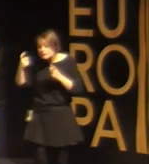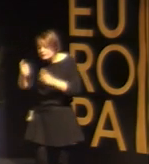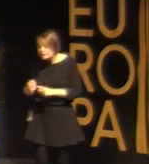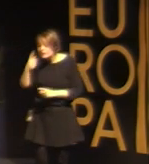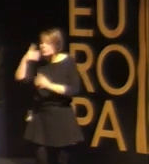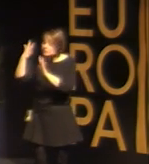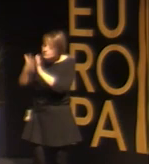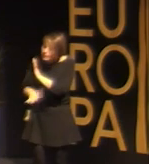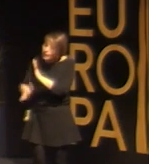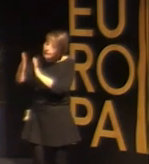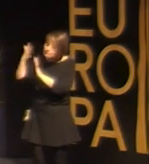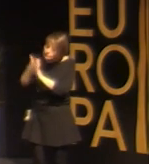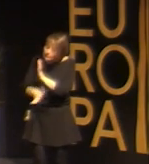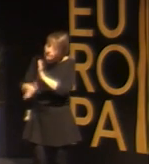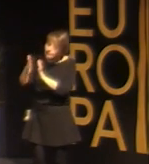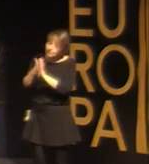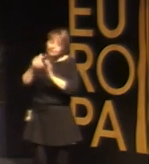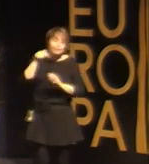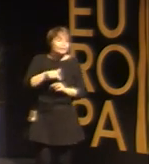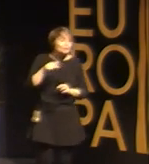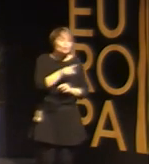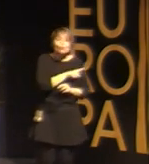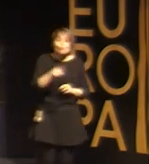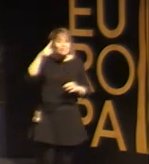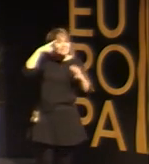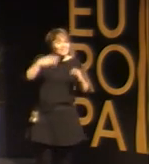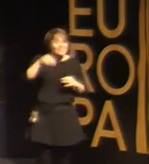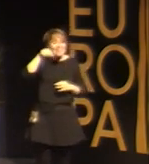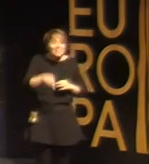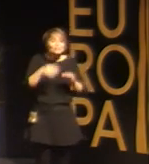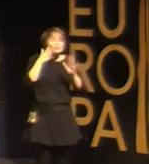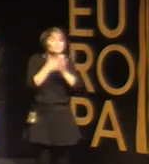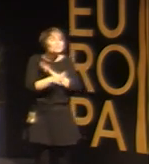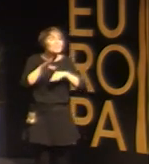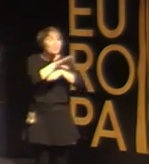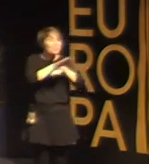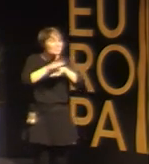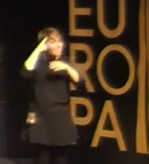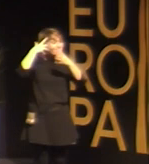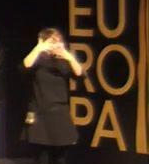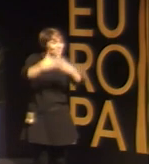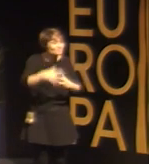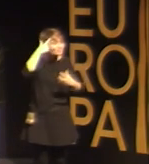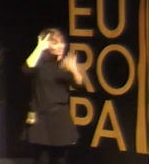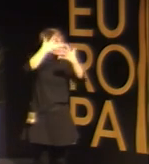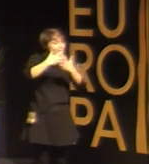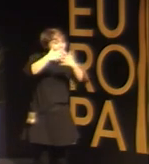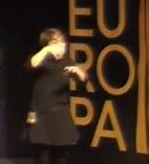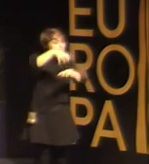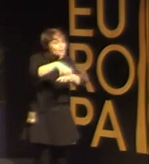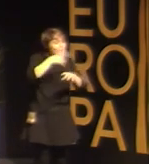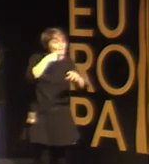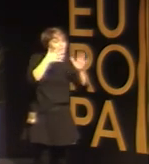explicarles y esto no es creencia esto es neuro nuestro cerebro actúa en